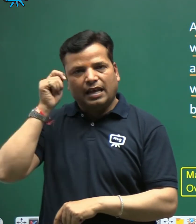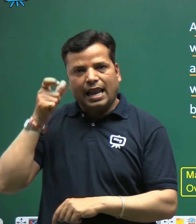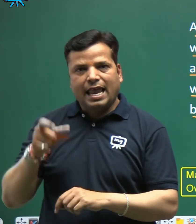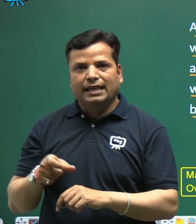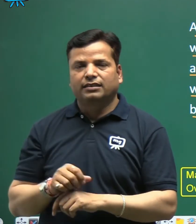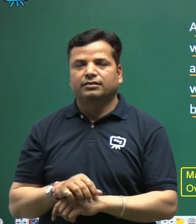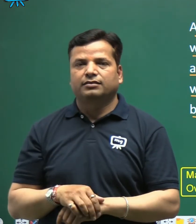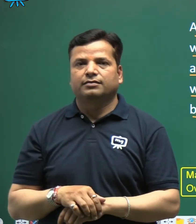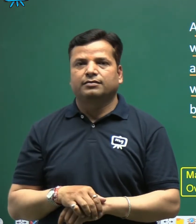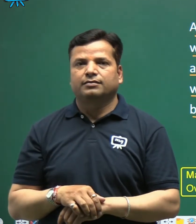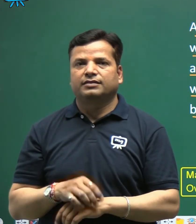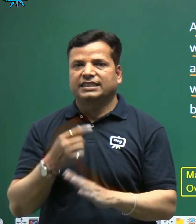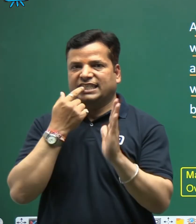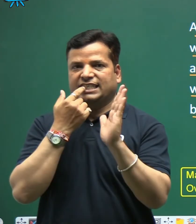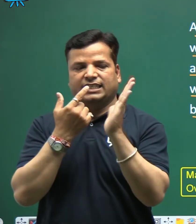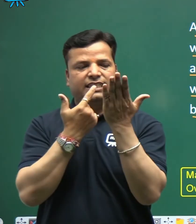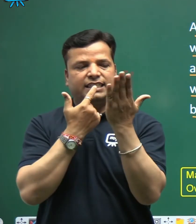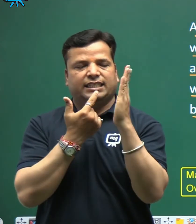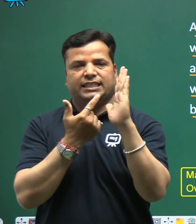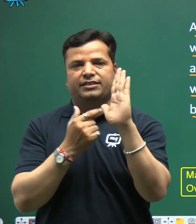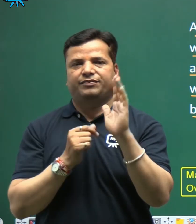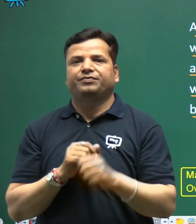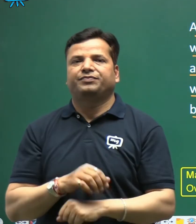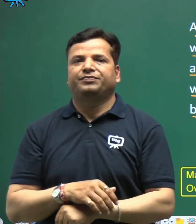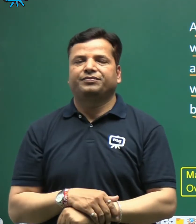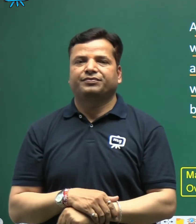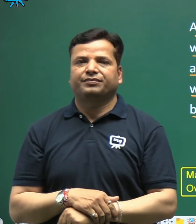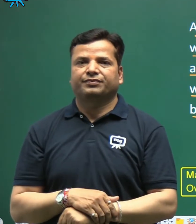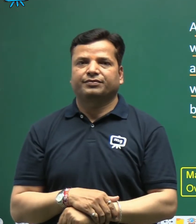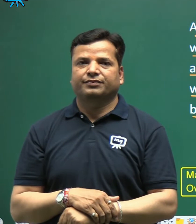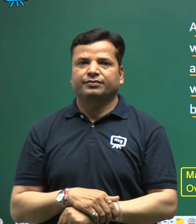led, सीसा,